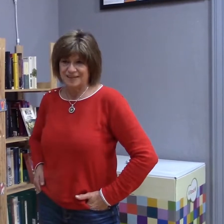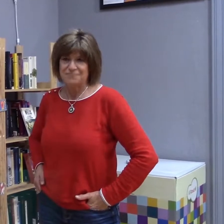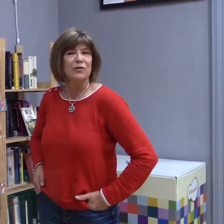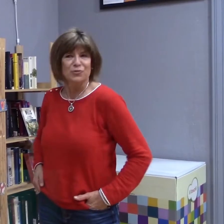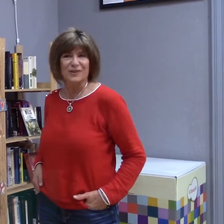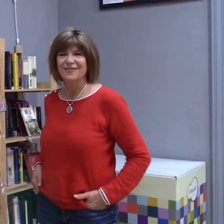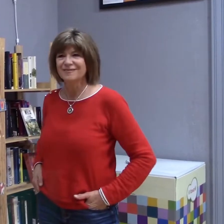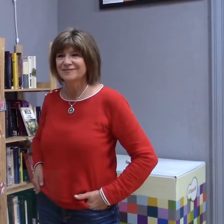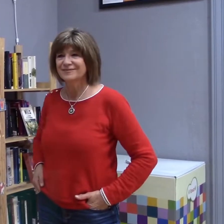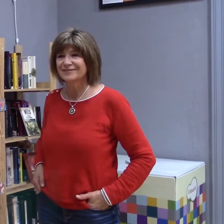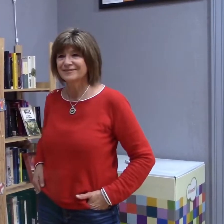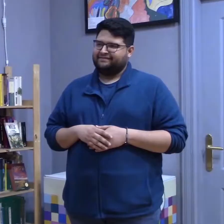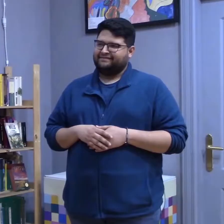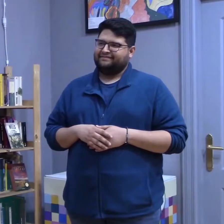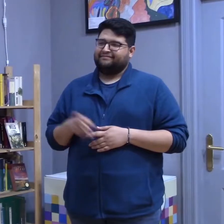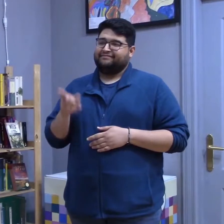Me gustó. Pues